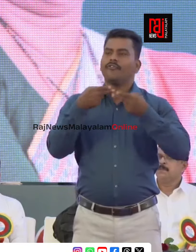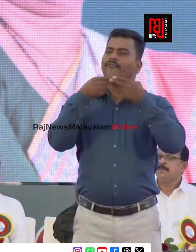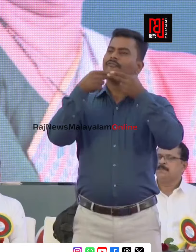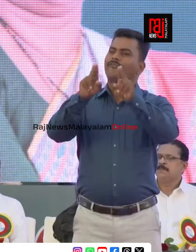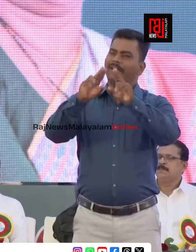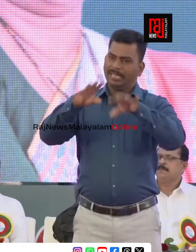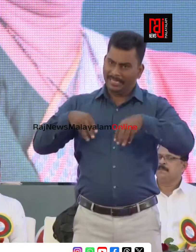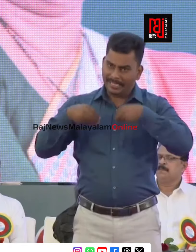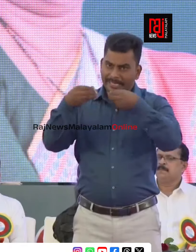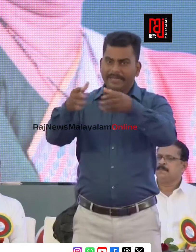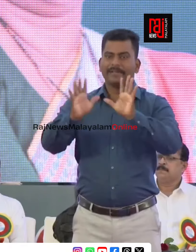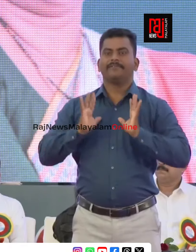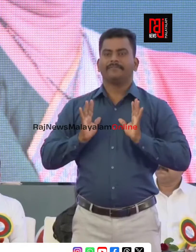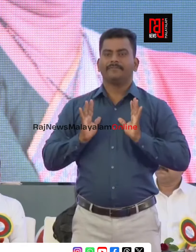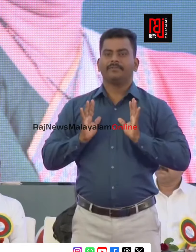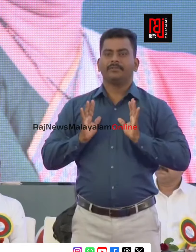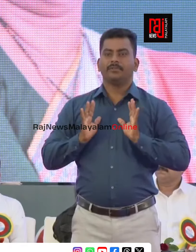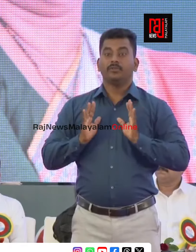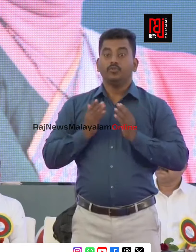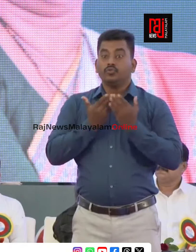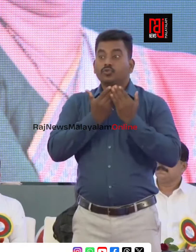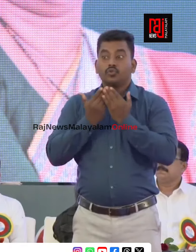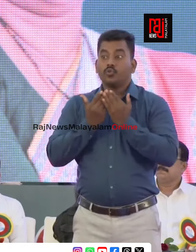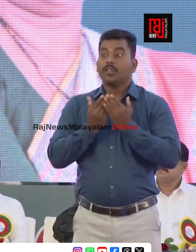നടപ്പാക്കുന്നുണ്ട്. ഒന്നാം ക്ലാസ് മുതൽ